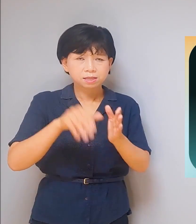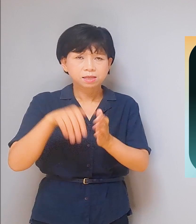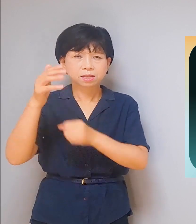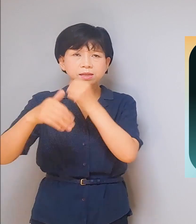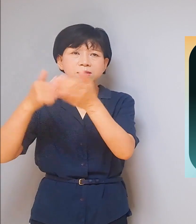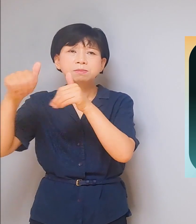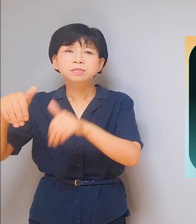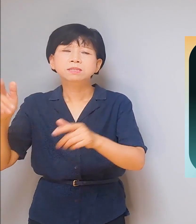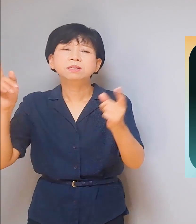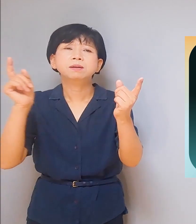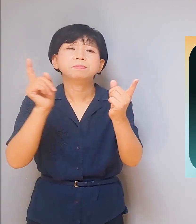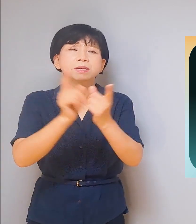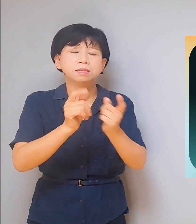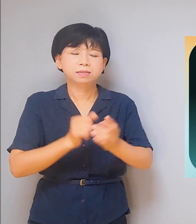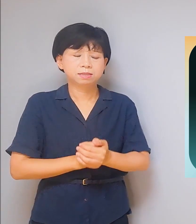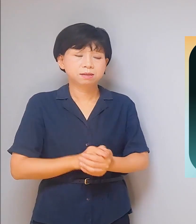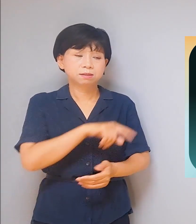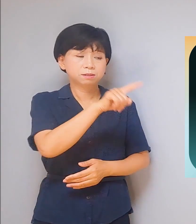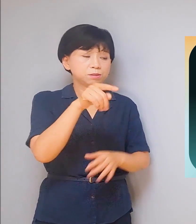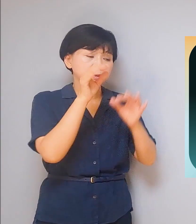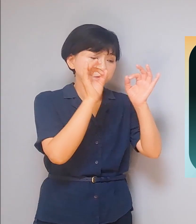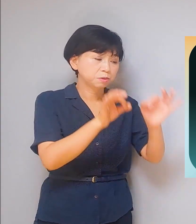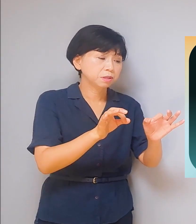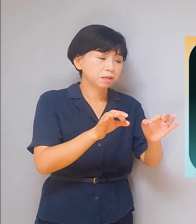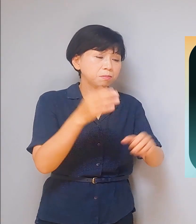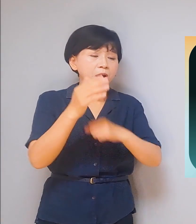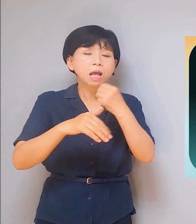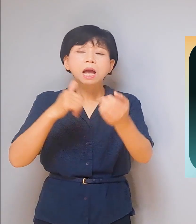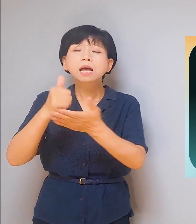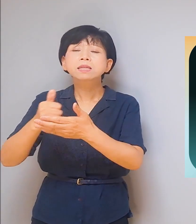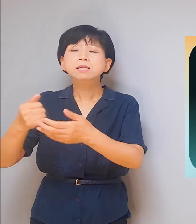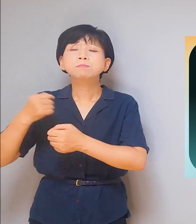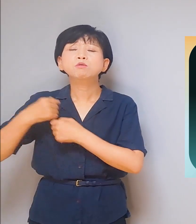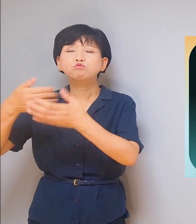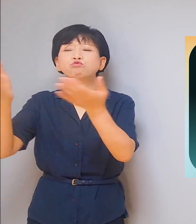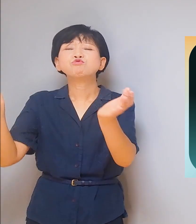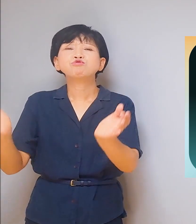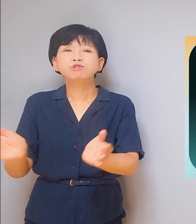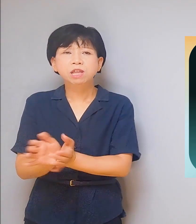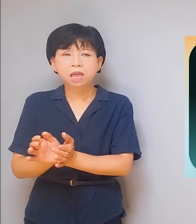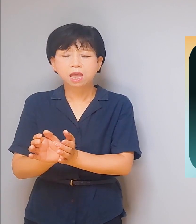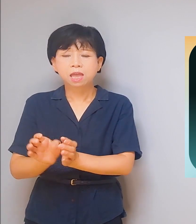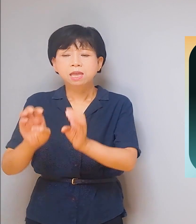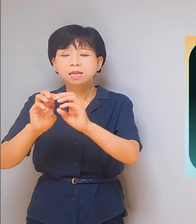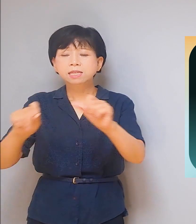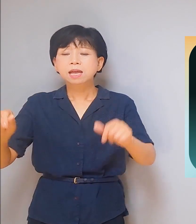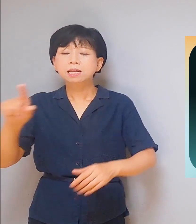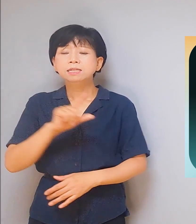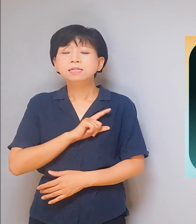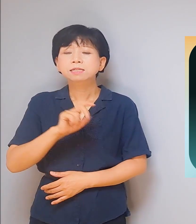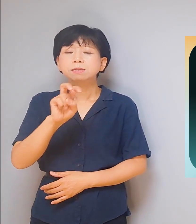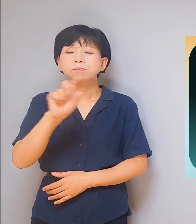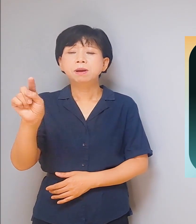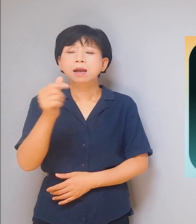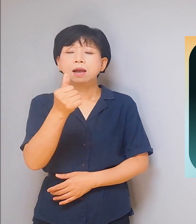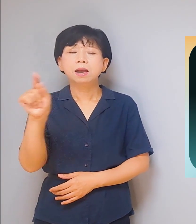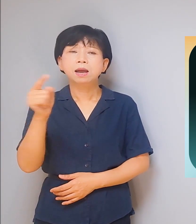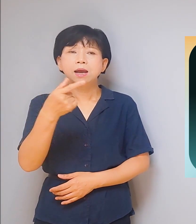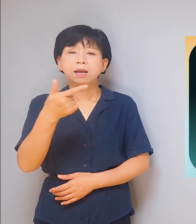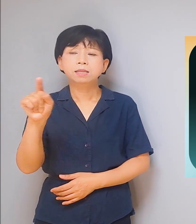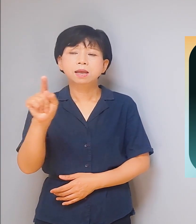그를 만난지라. 야곱이 그들을 볼 때 이르기를 이는 하나님의 군대라 하고 그 땅 이름을 마하나임이라